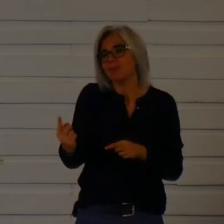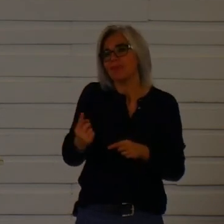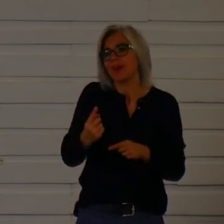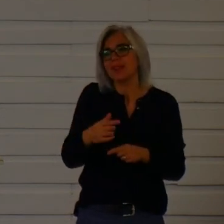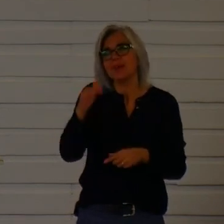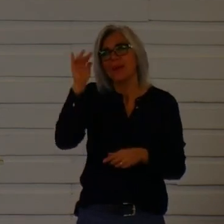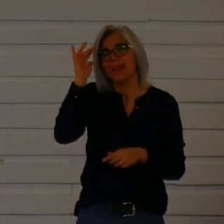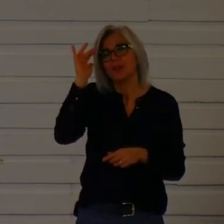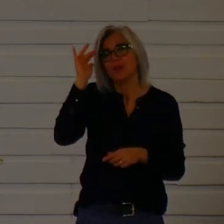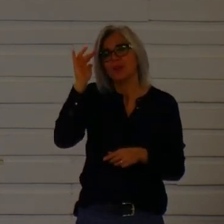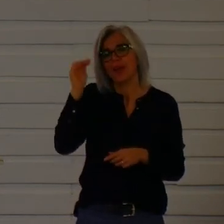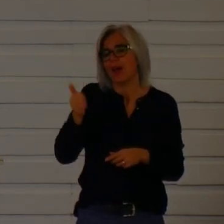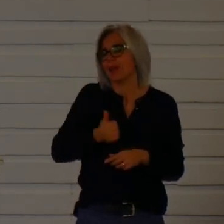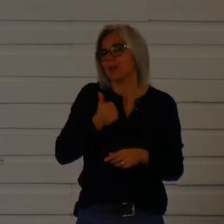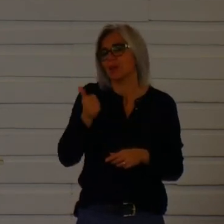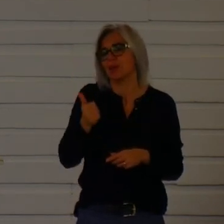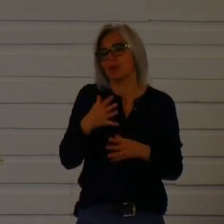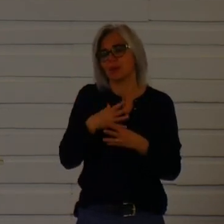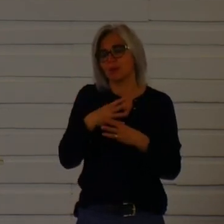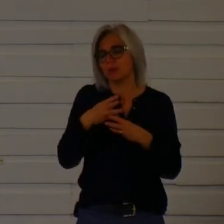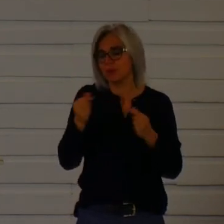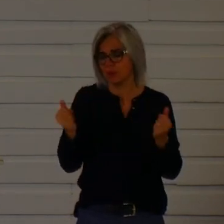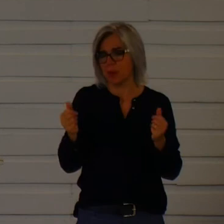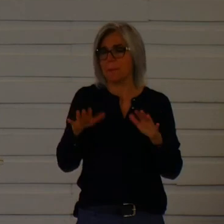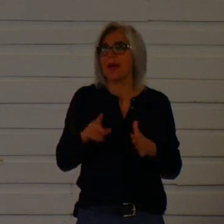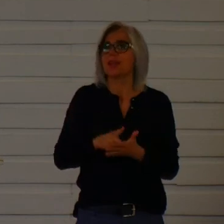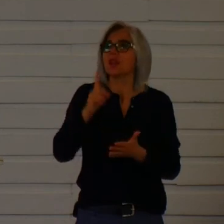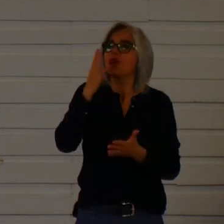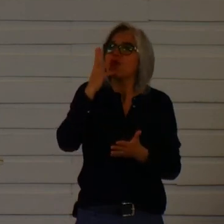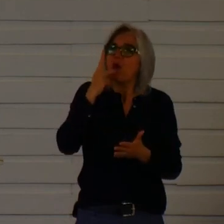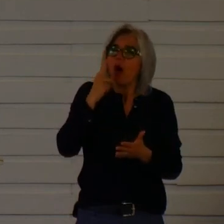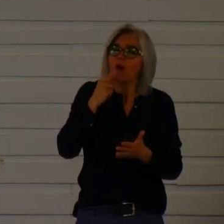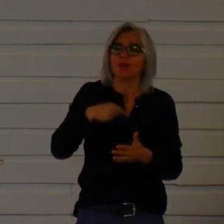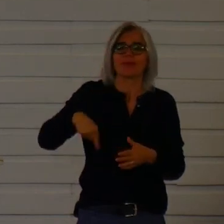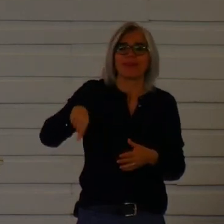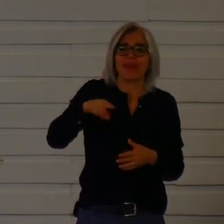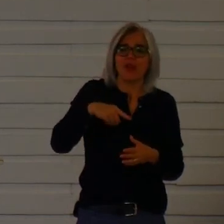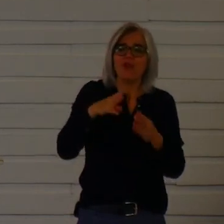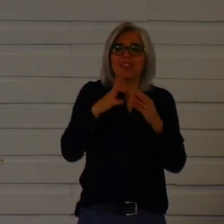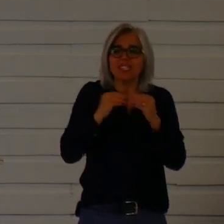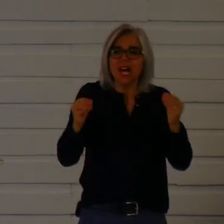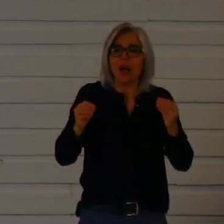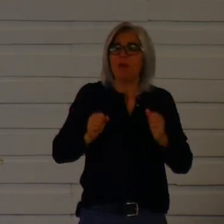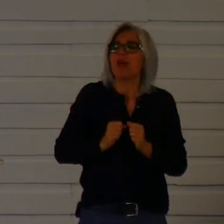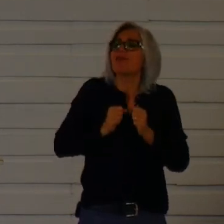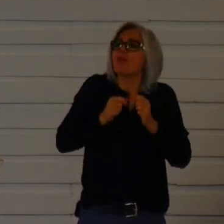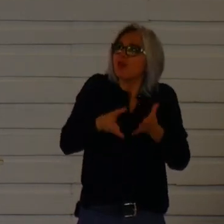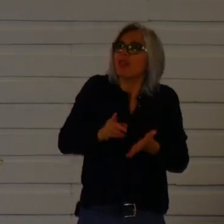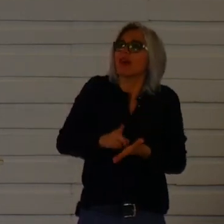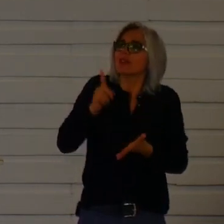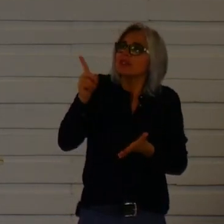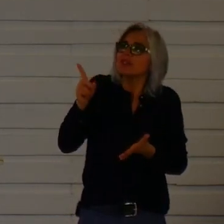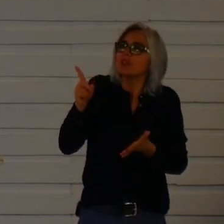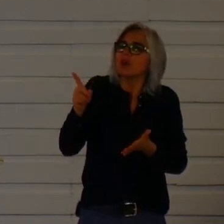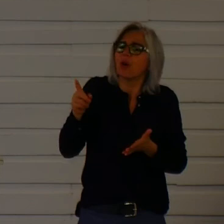che Dio ci ha chiamato a fare è fare la sua volontà, e la sua volontà non la fa solo il pastore, ma la fa la Chiesa,